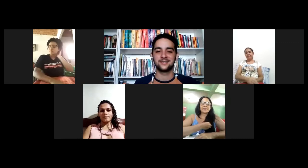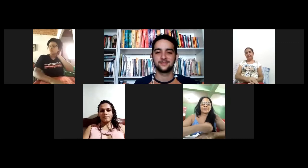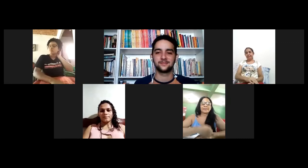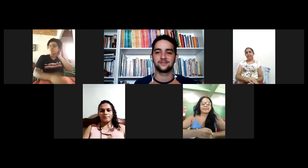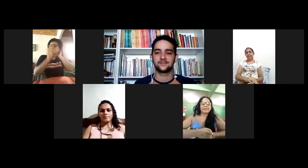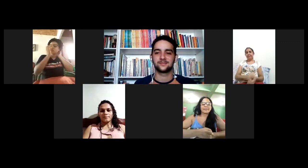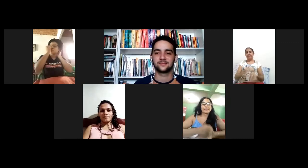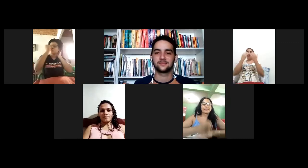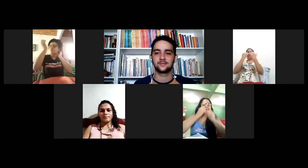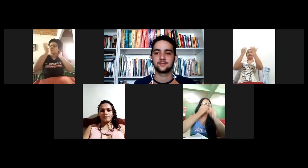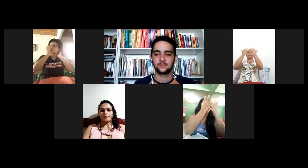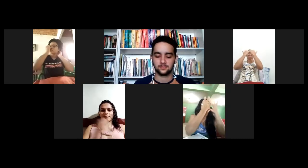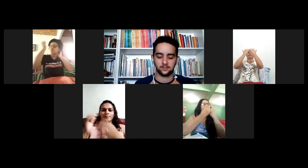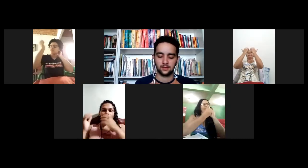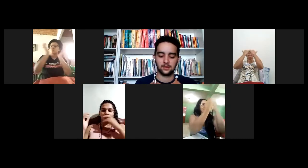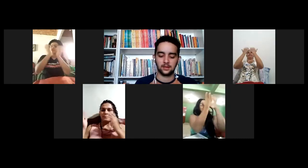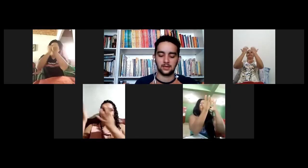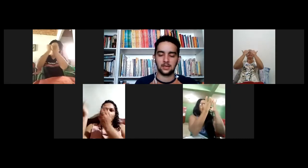confessar,